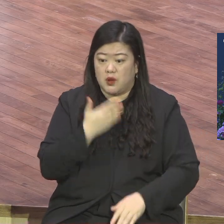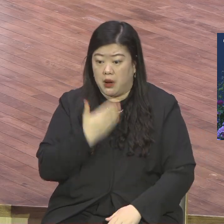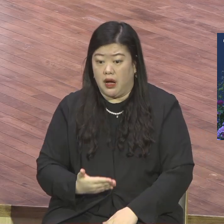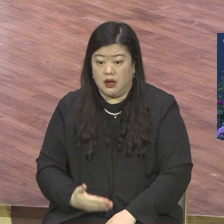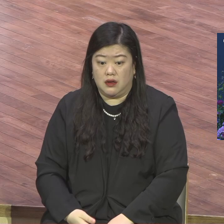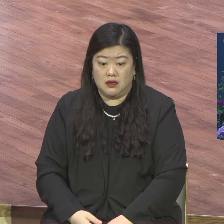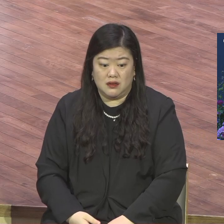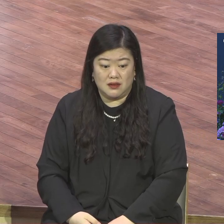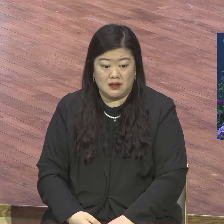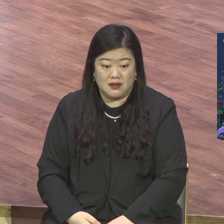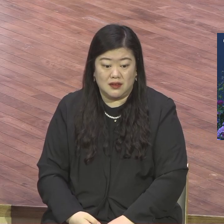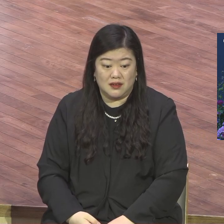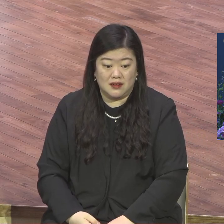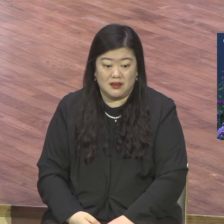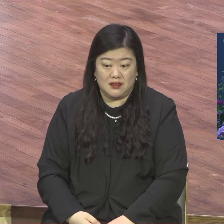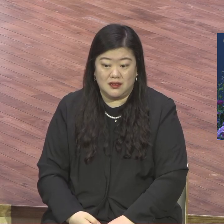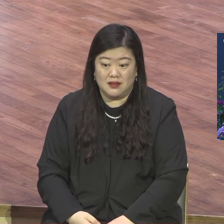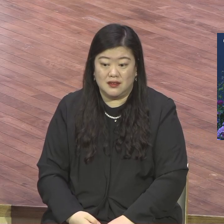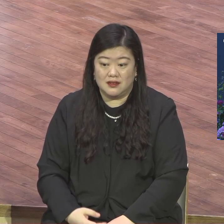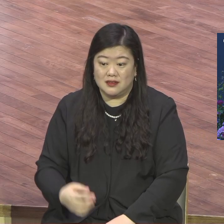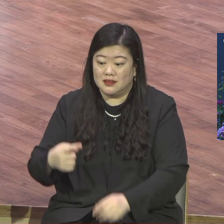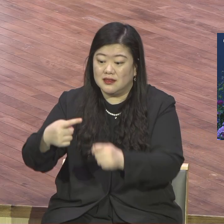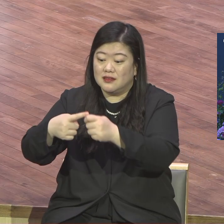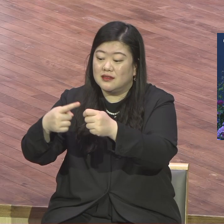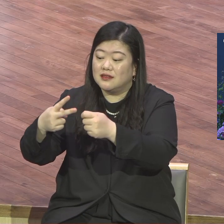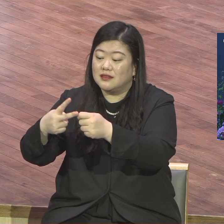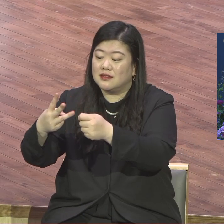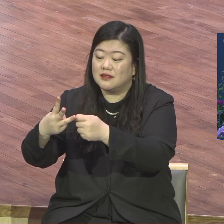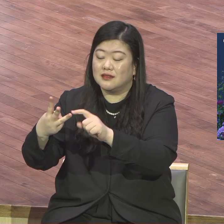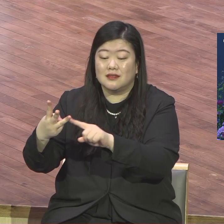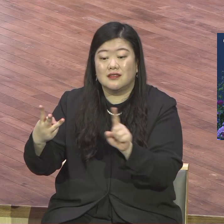참된 누림의 삶을 살 수 있다